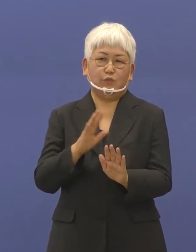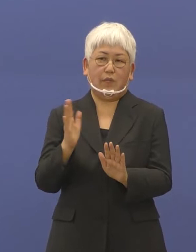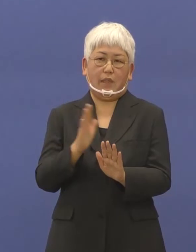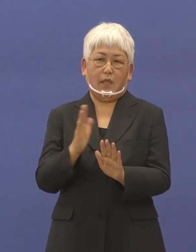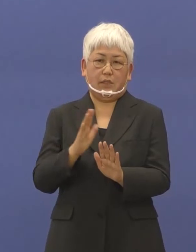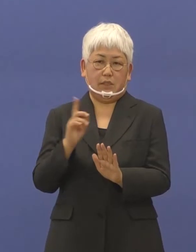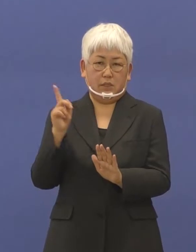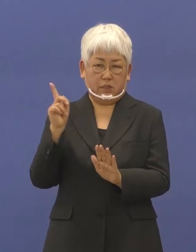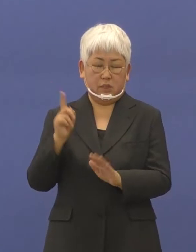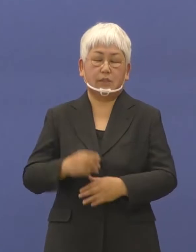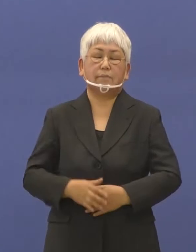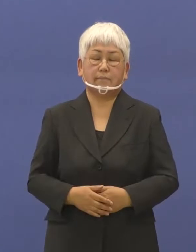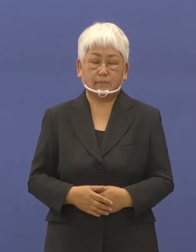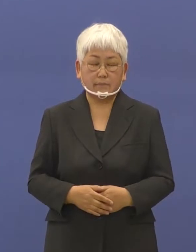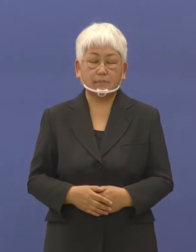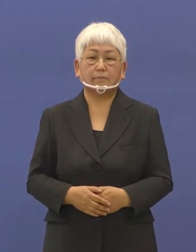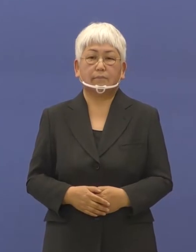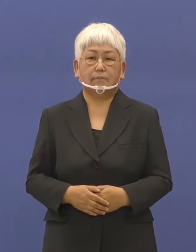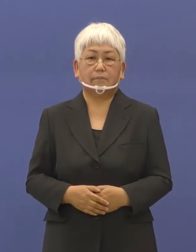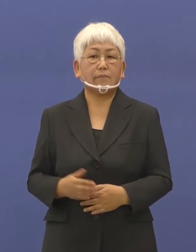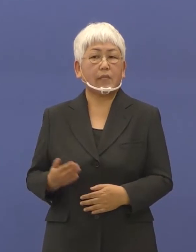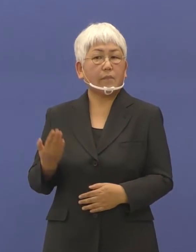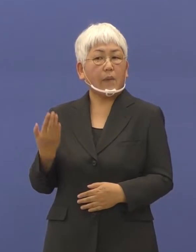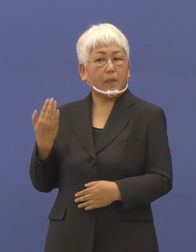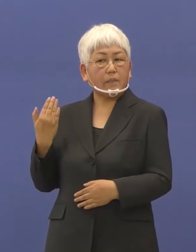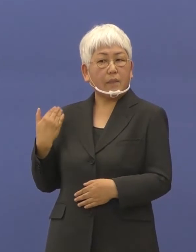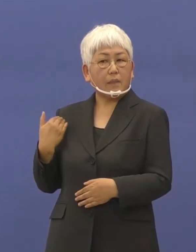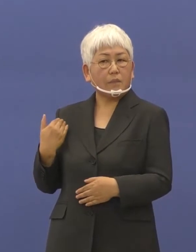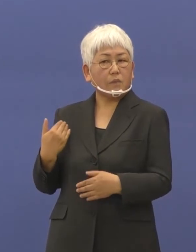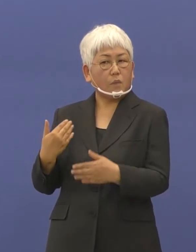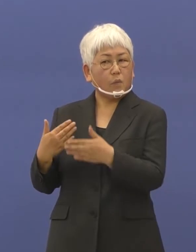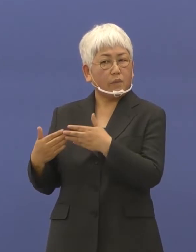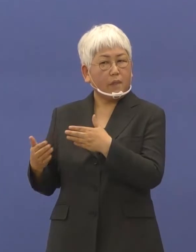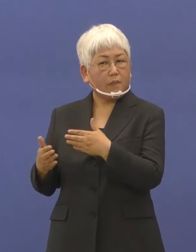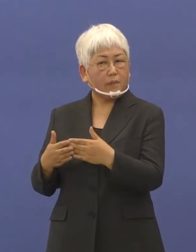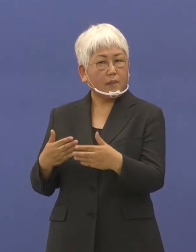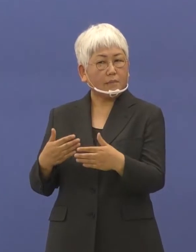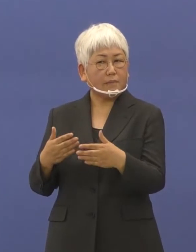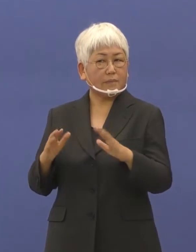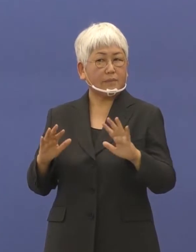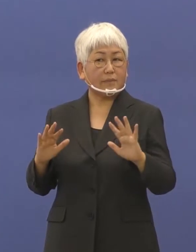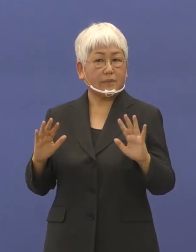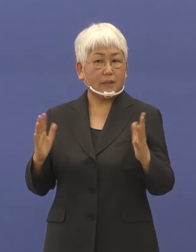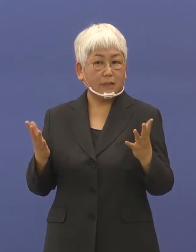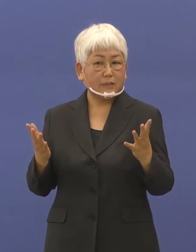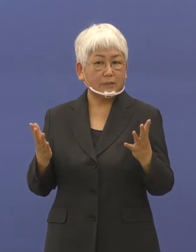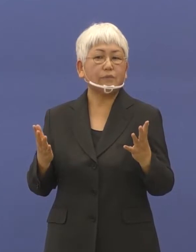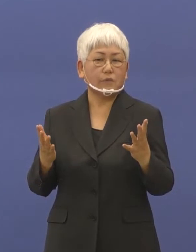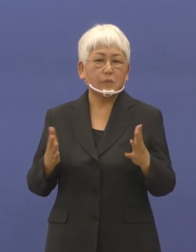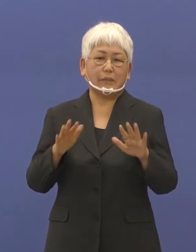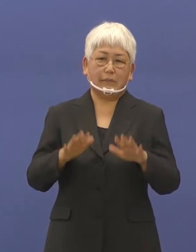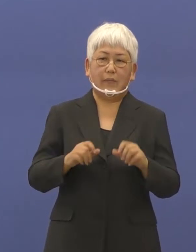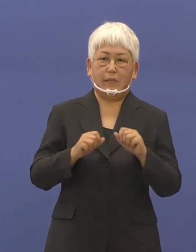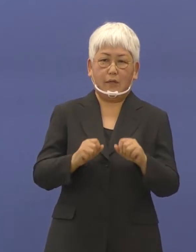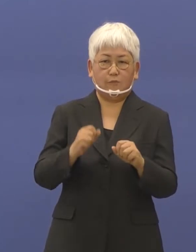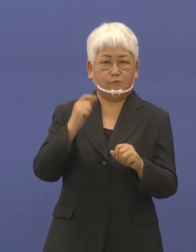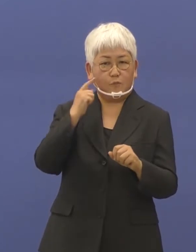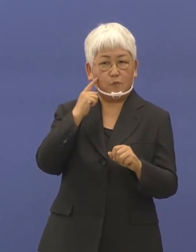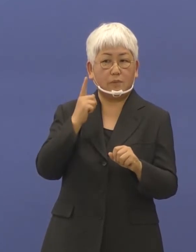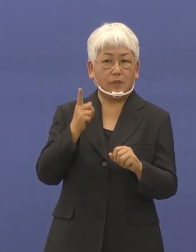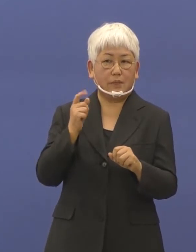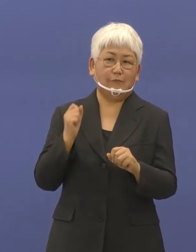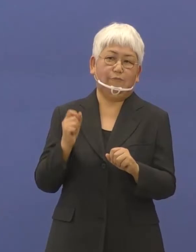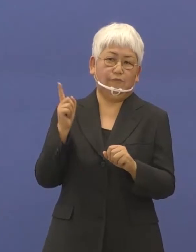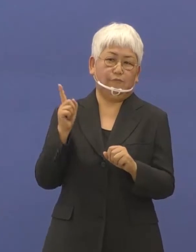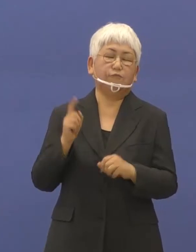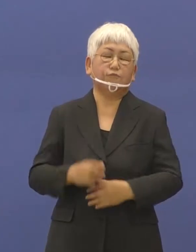ということですので、そういう意味では今までやったことのない前例のないことをやろうとしているという